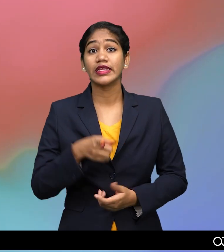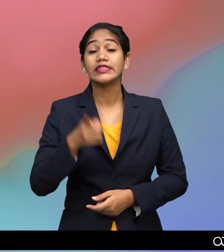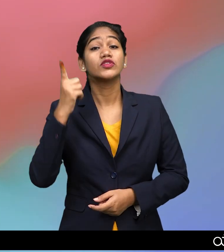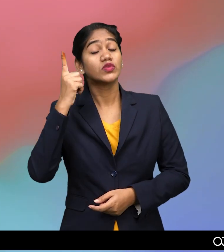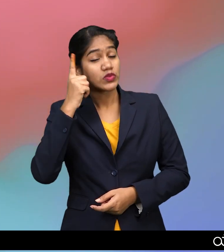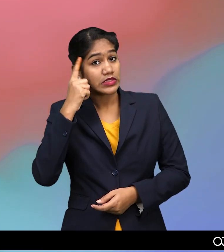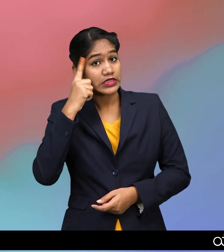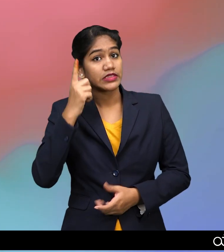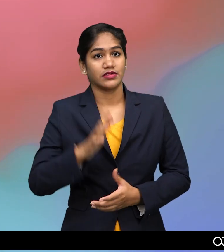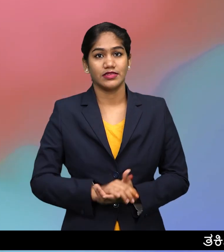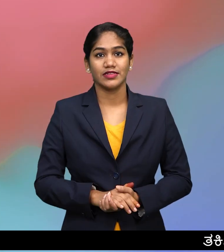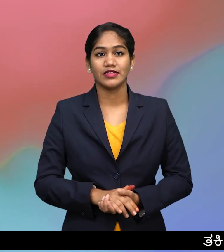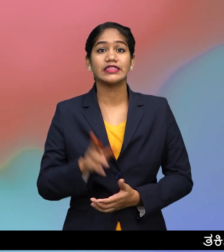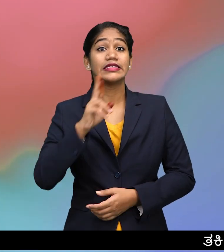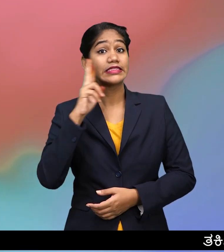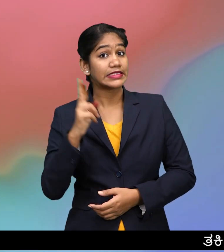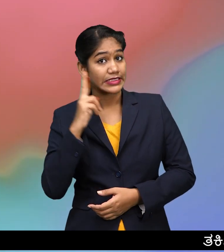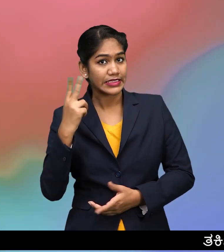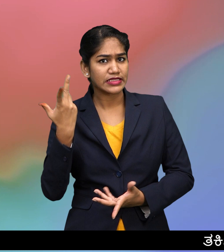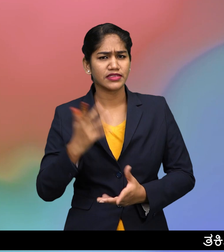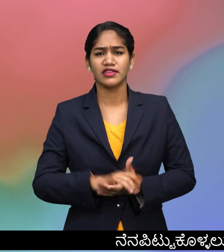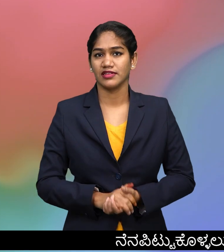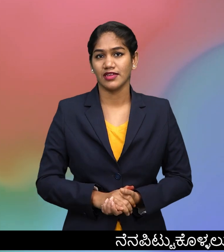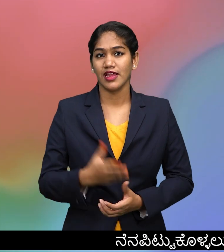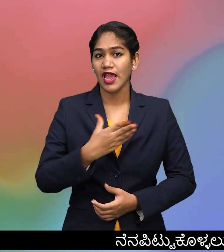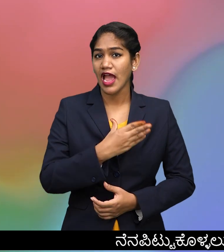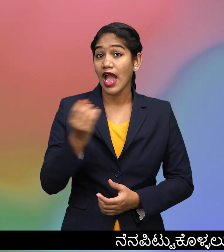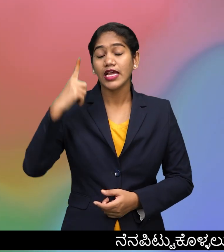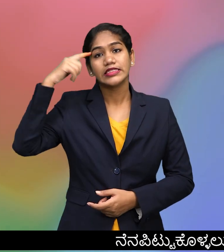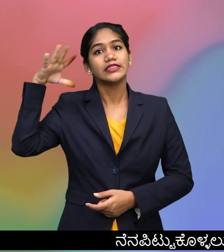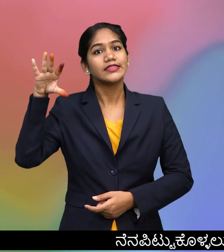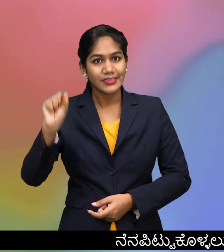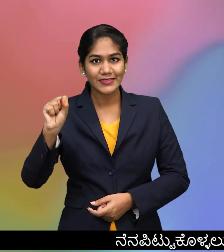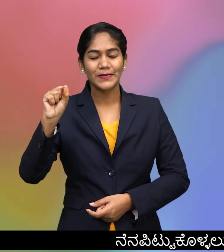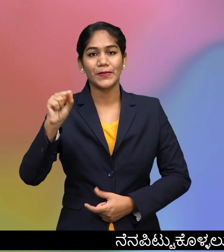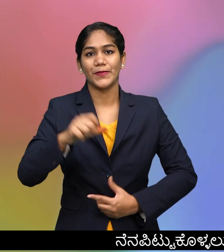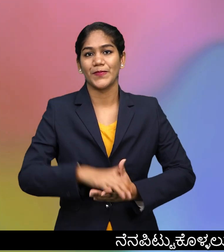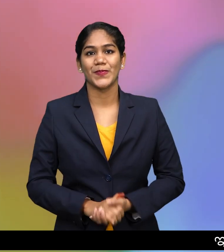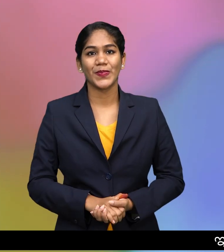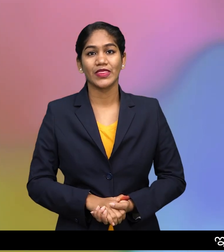ಯೋಚಿಸಲು, ತರ್ಕಿಸಲು ಮತ್ತು ನೆನಪಿಟ್ಟುಕೊಳ್ಳಲು ಅನುವು ಮಾಡಿಕೊಡುತ್ತದೆ. ಇದು